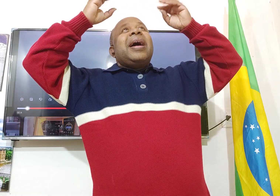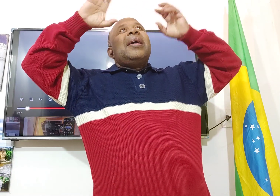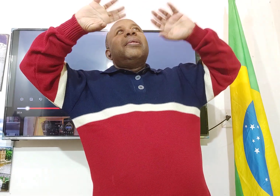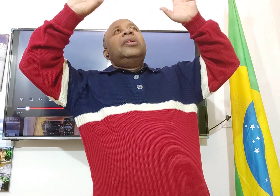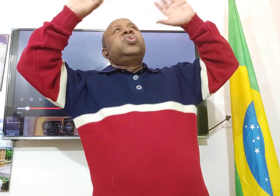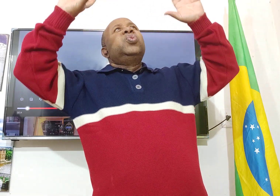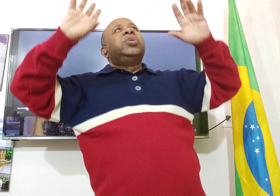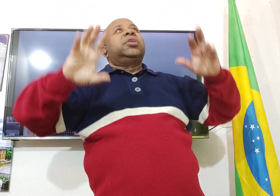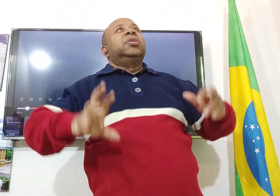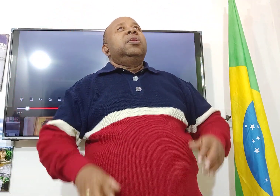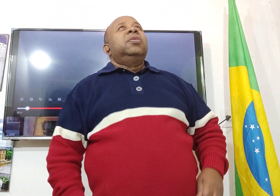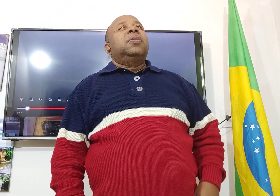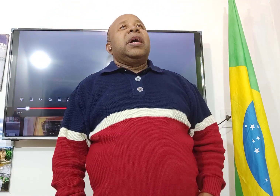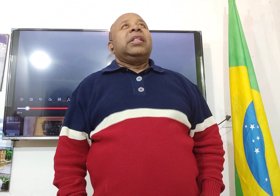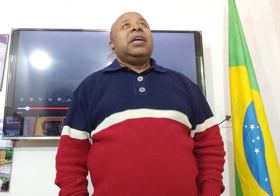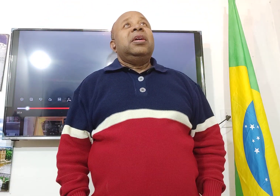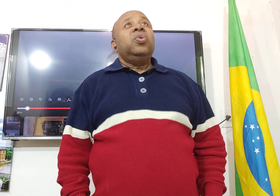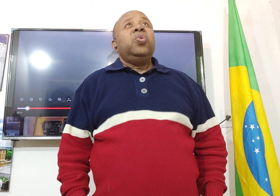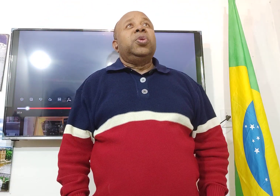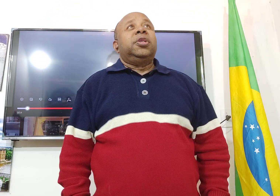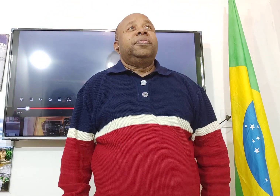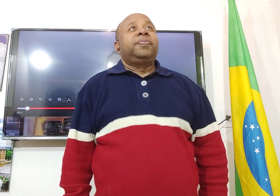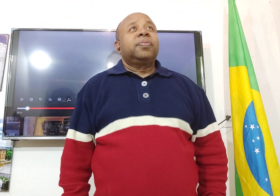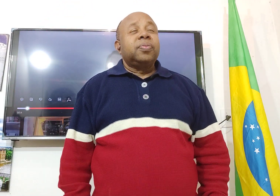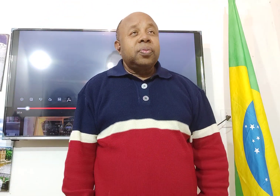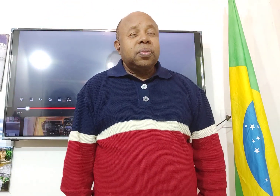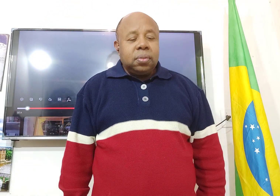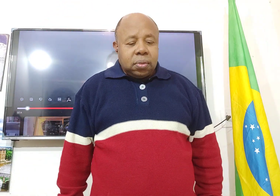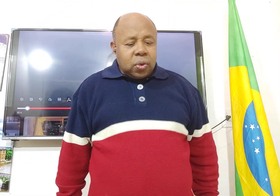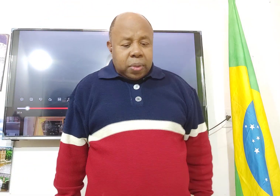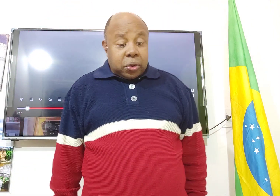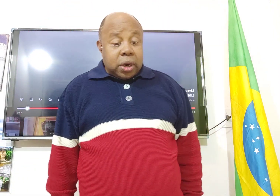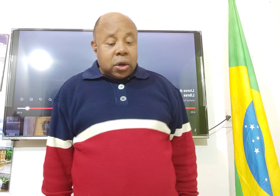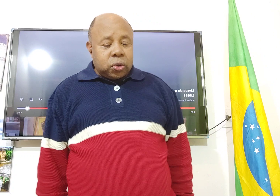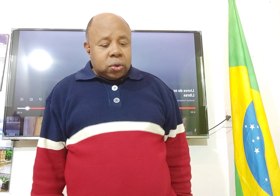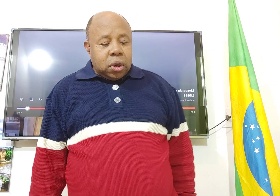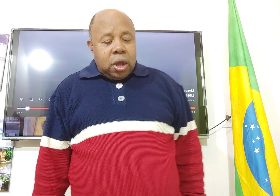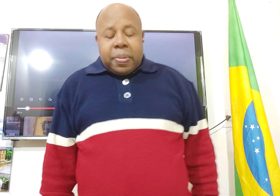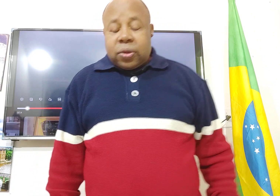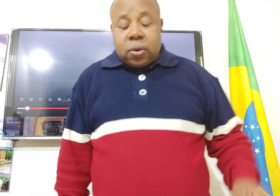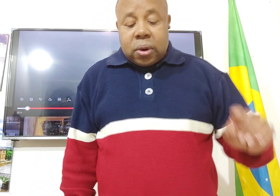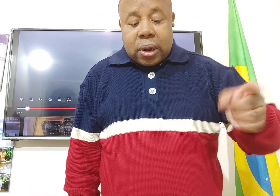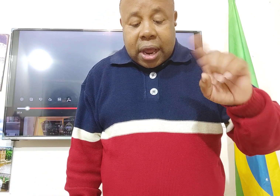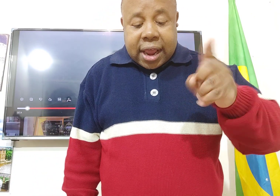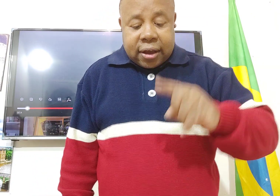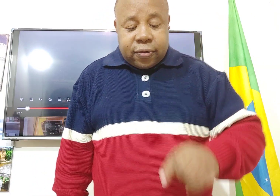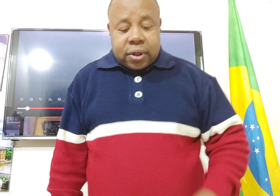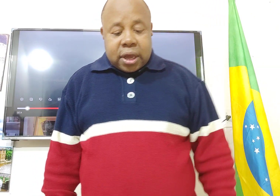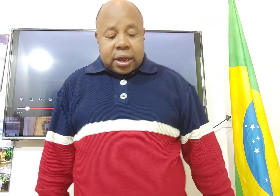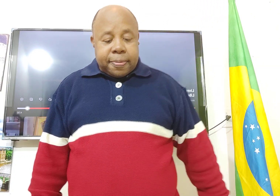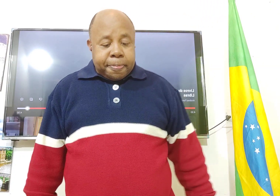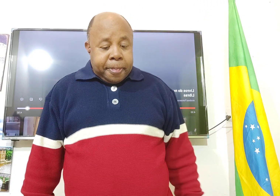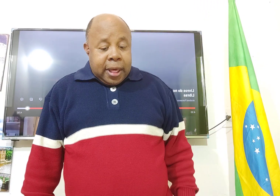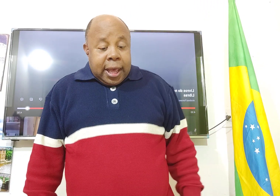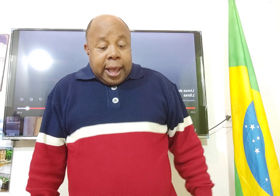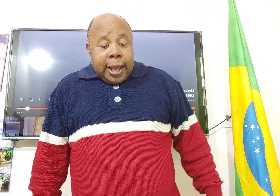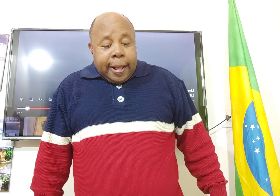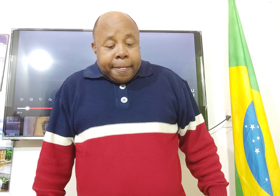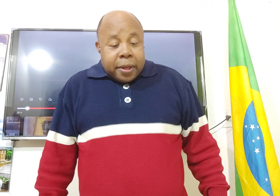tá anos-luz. O cara tá anos-luz. Pastor Nelson. Pastor Alex Fonseca.